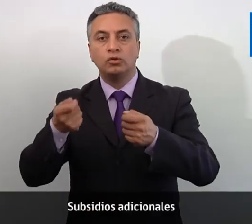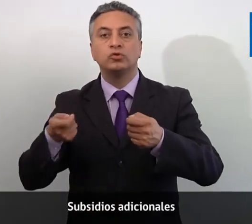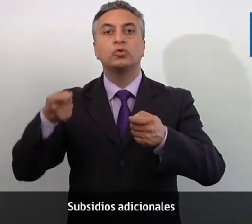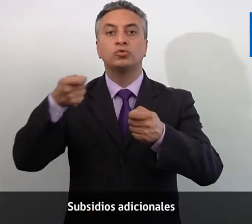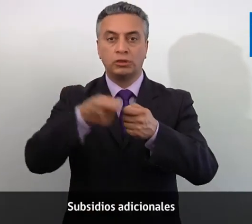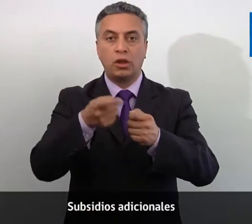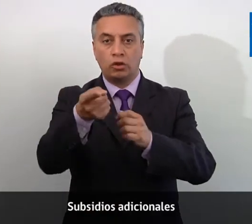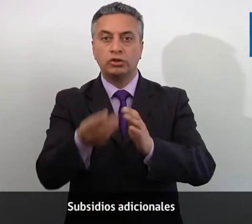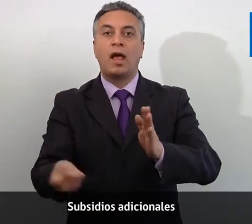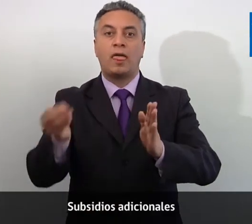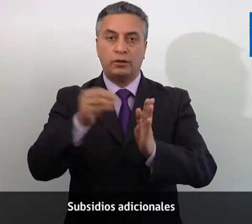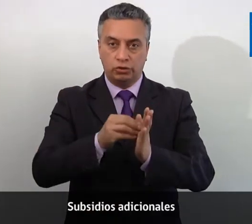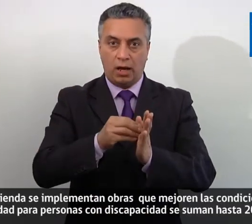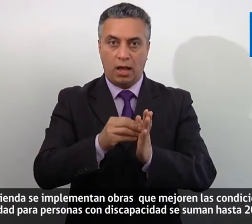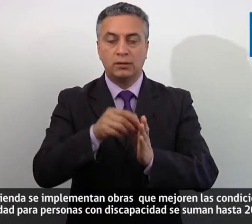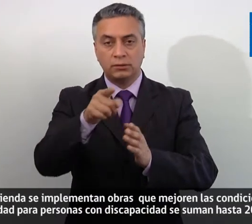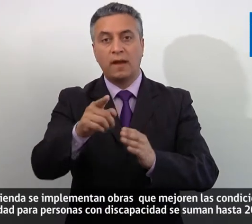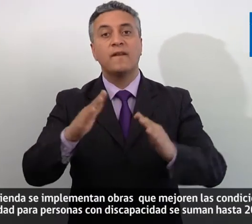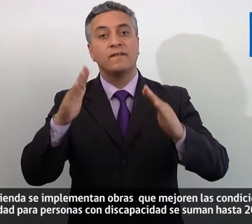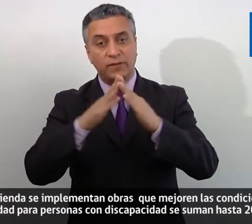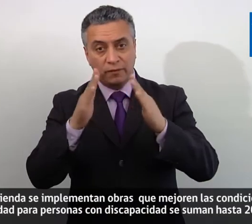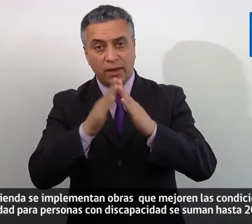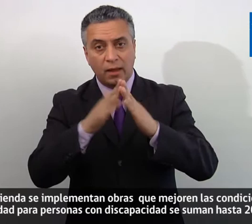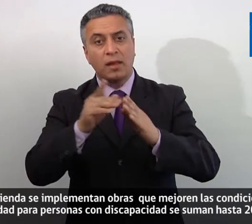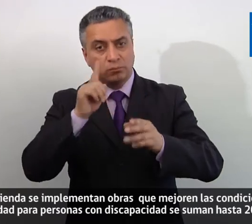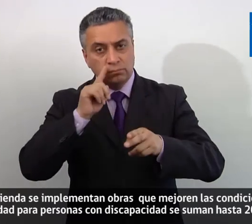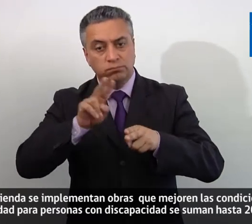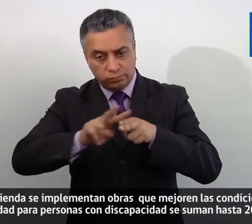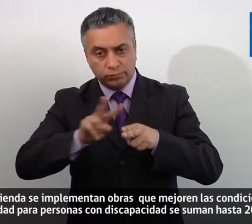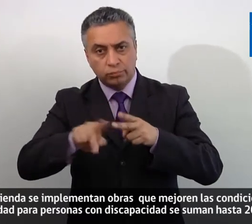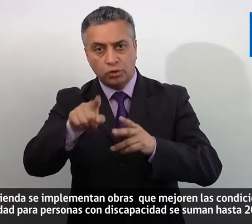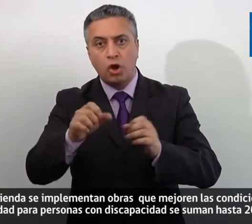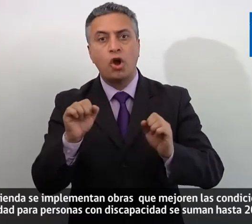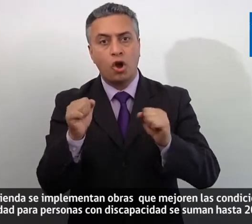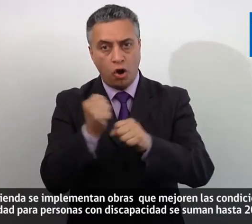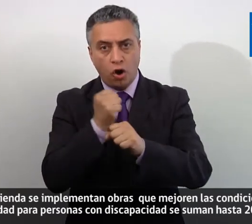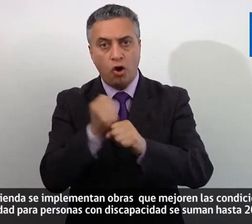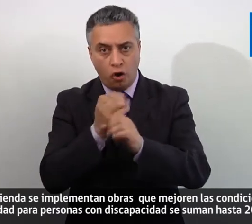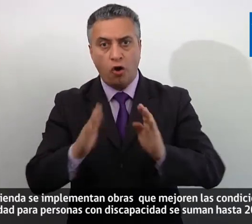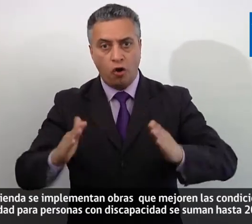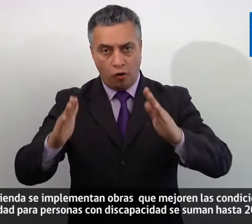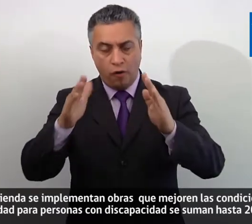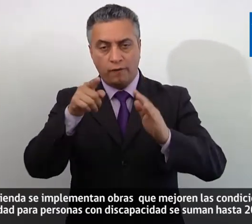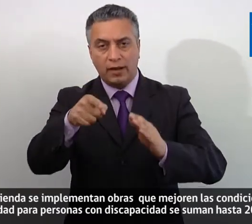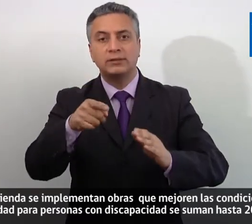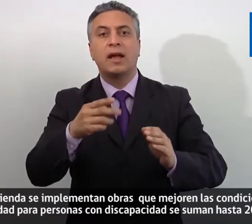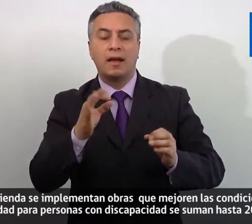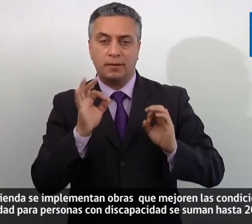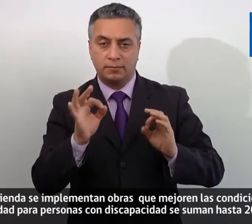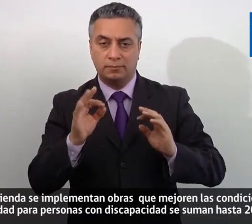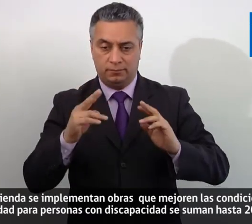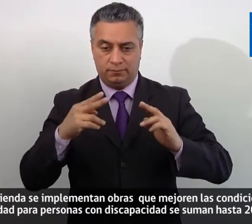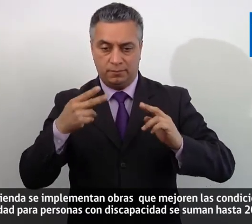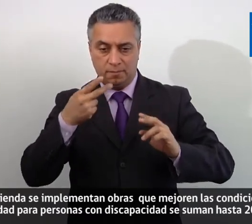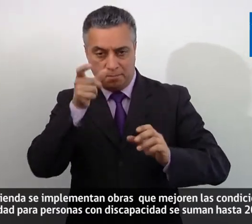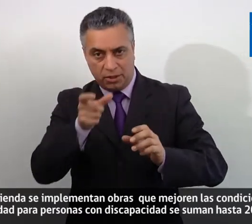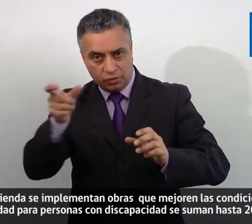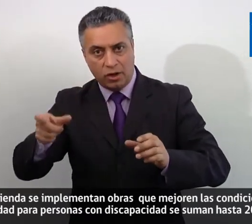Subsidios adicionales. Si en la vivienda se implementan obras que mejoren las condiciones de habitabilidad para personas con